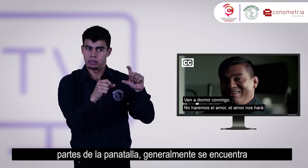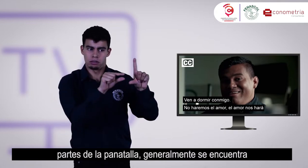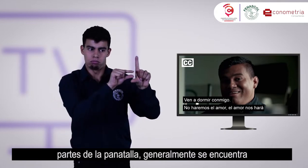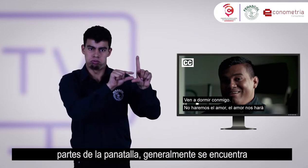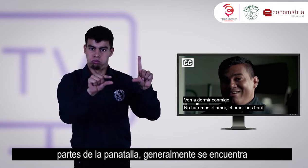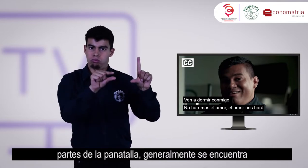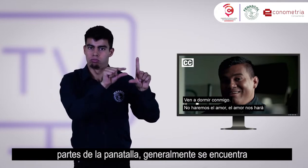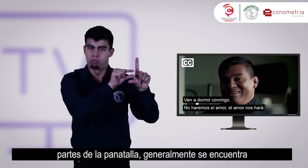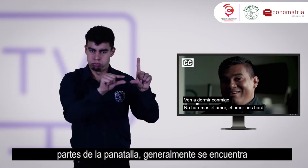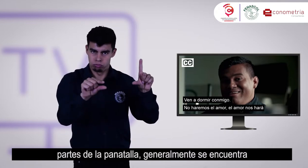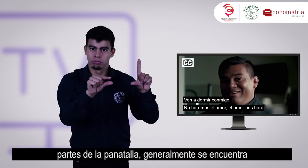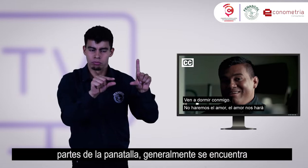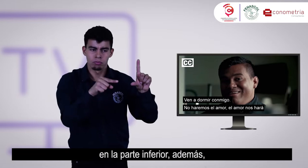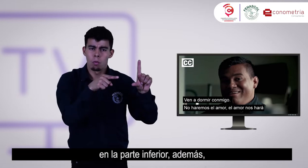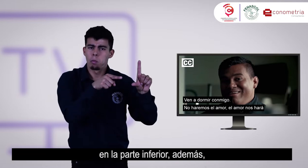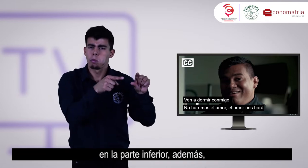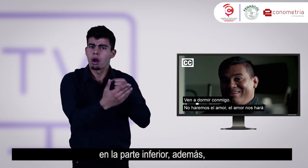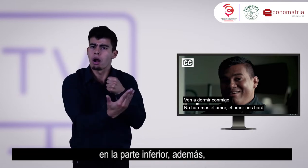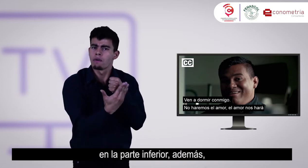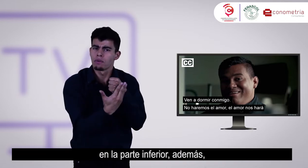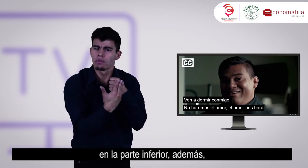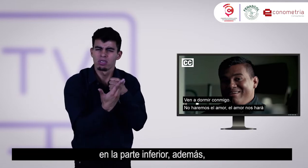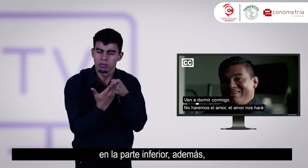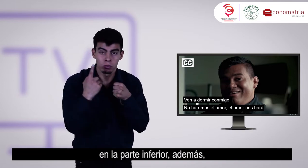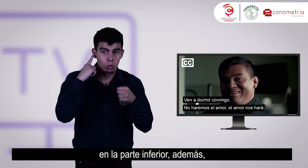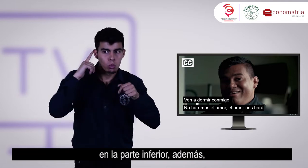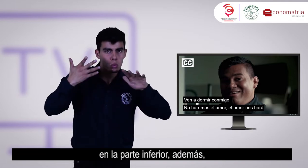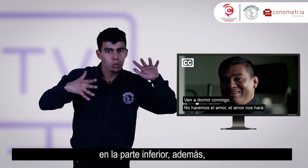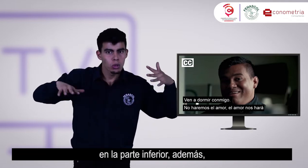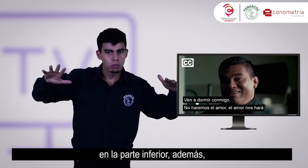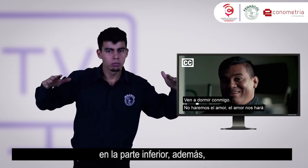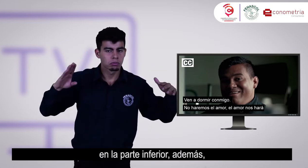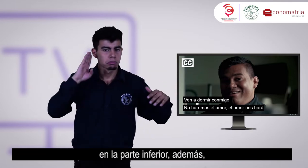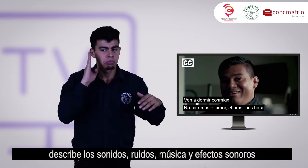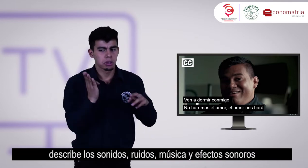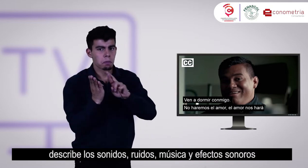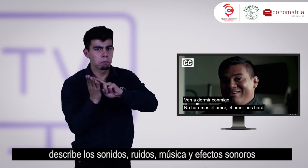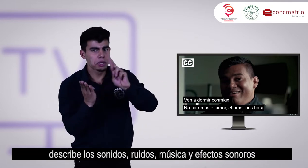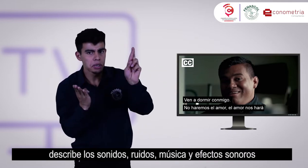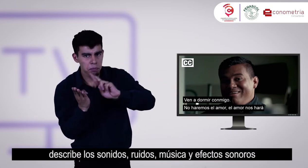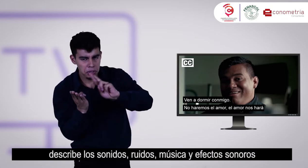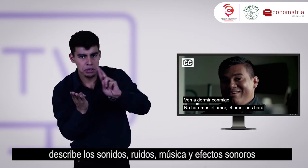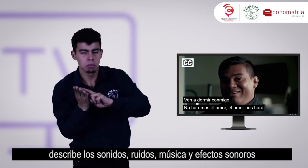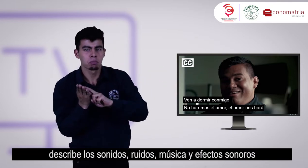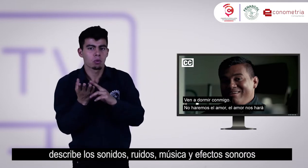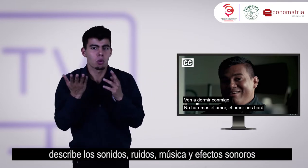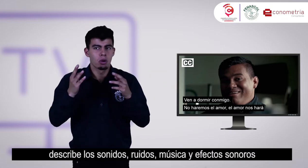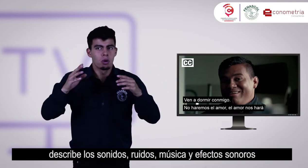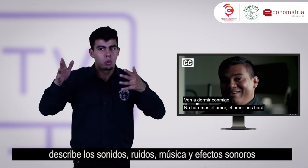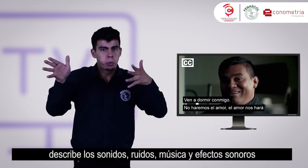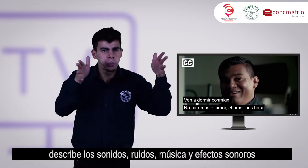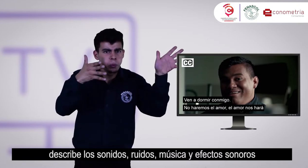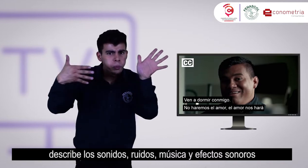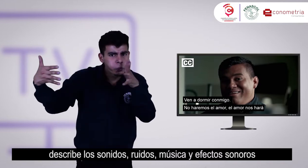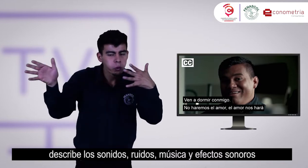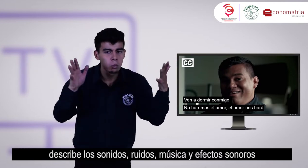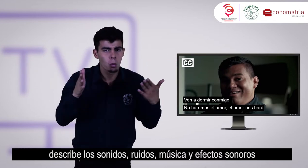generalmente se encuentra en la parte inferior. Además, describe los sonidos, ruidos, música y efectos